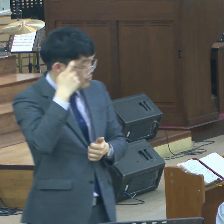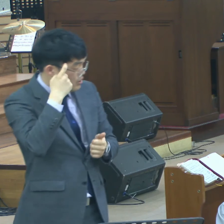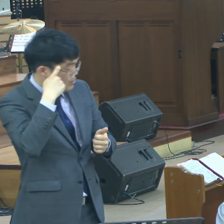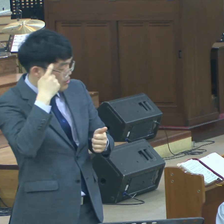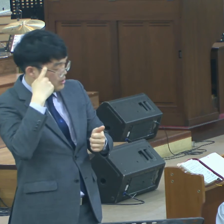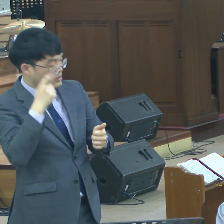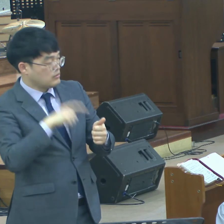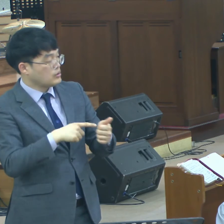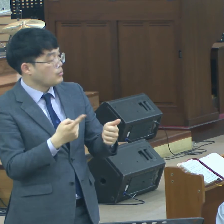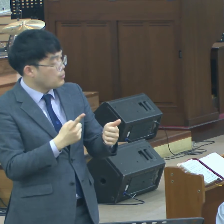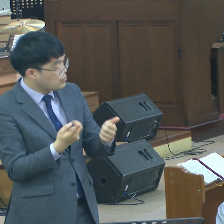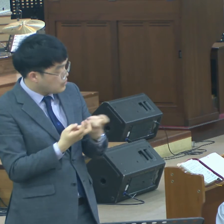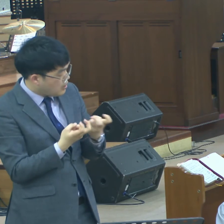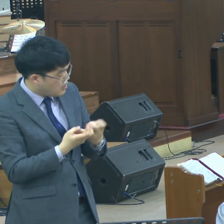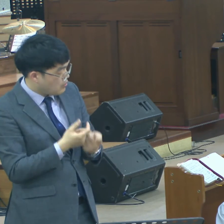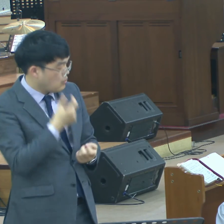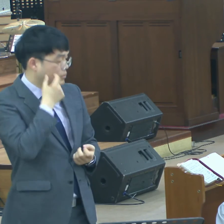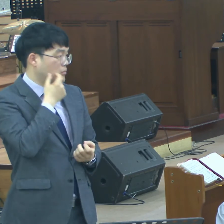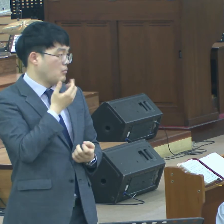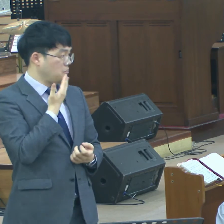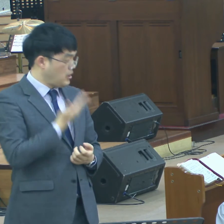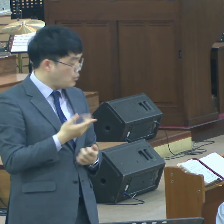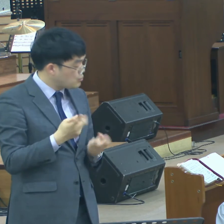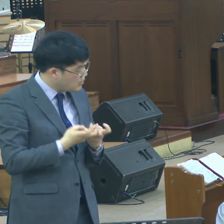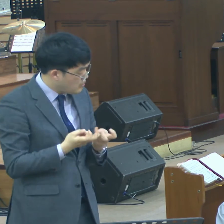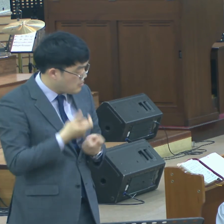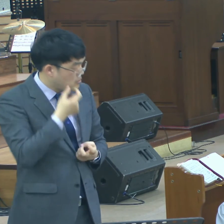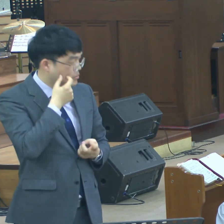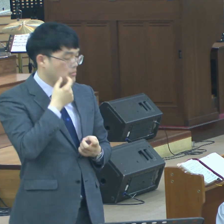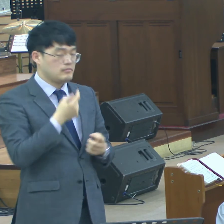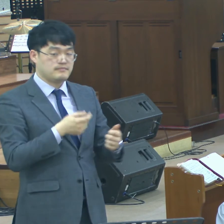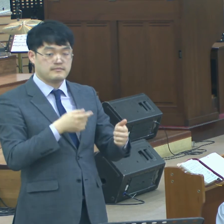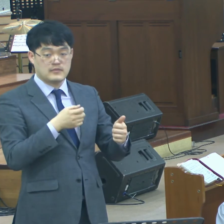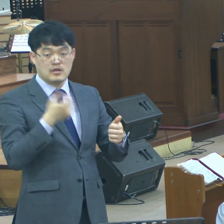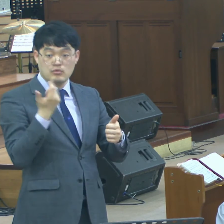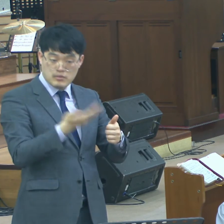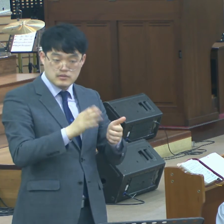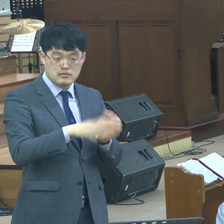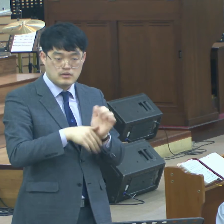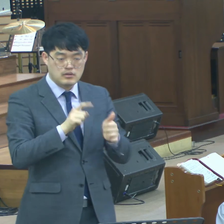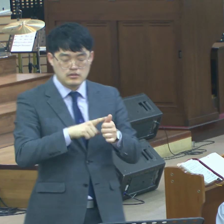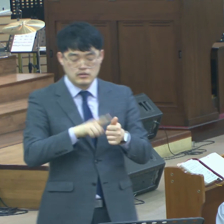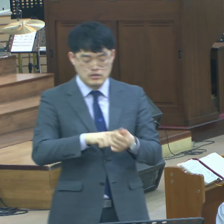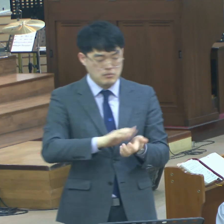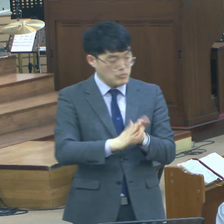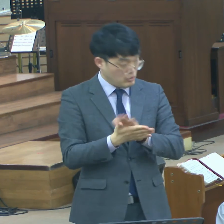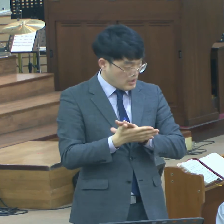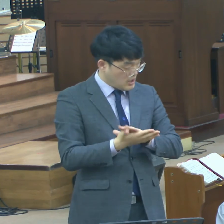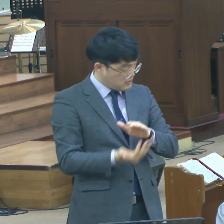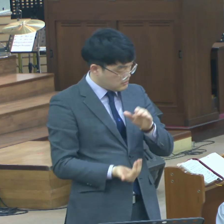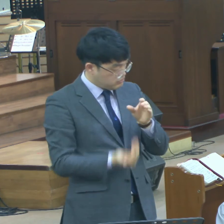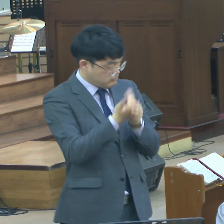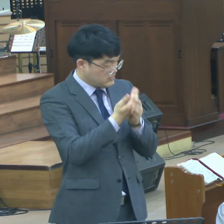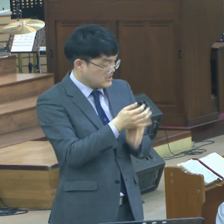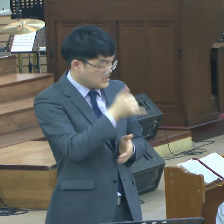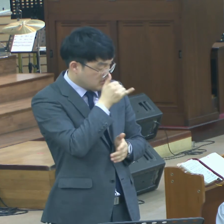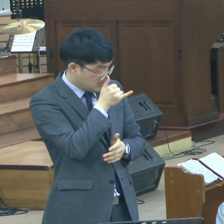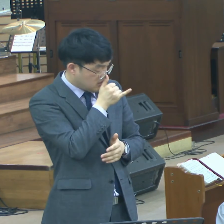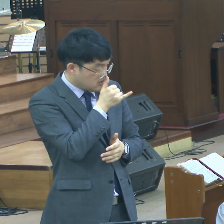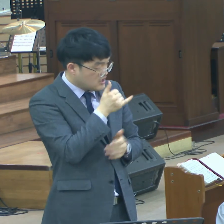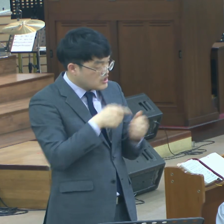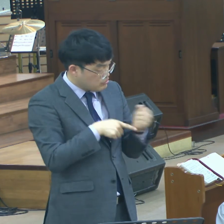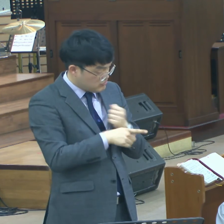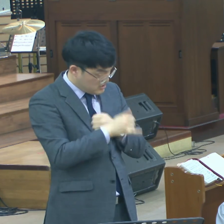공격하려고 하는데 당신 어떻게 그런 일을 했습니까? 그런 변화를 일으킬 만한 어떤 경험이 이전에 있었습니까?